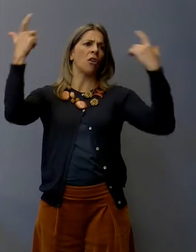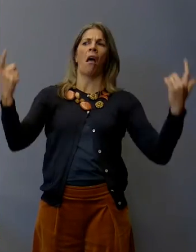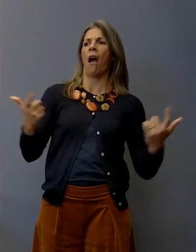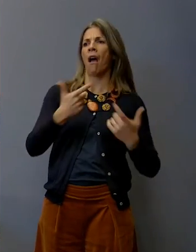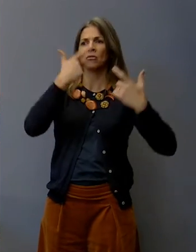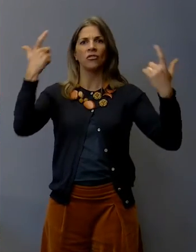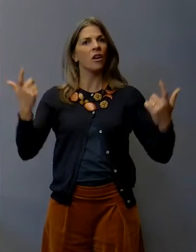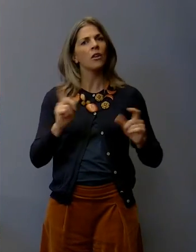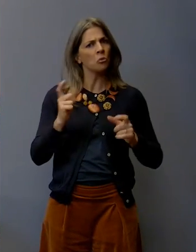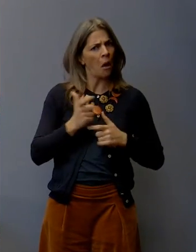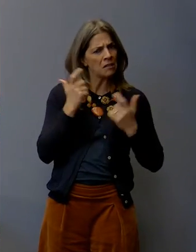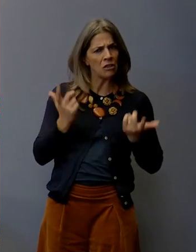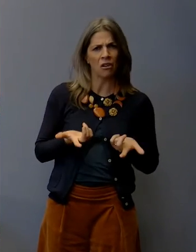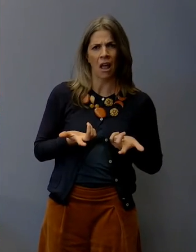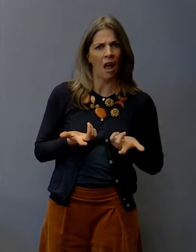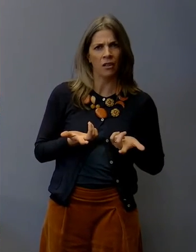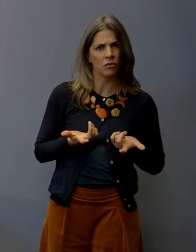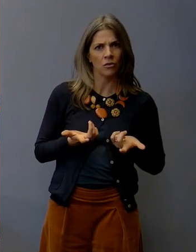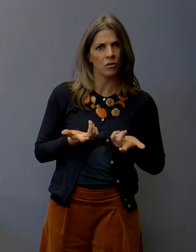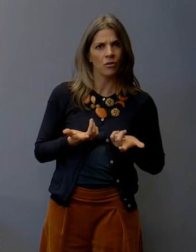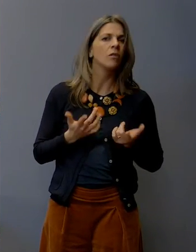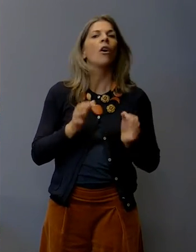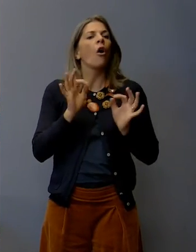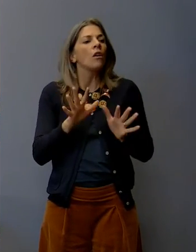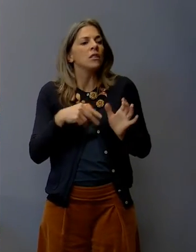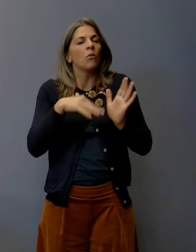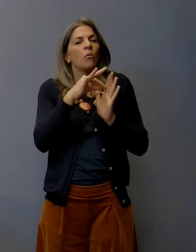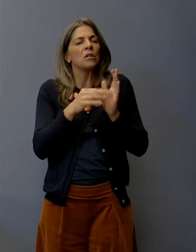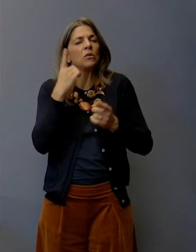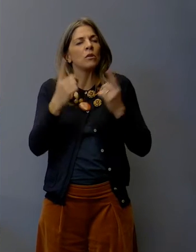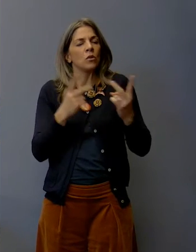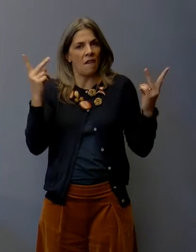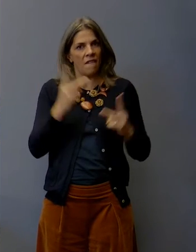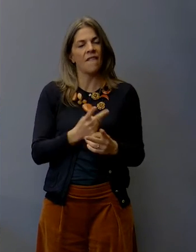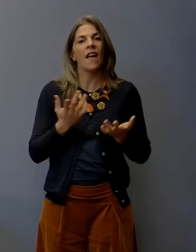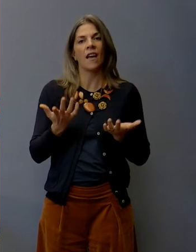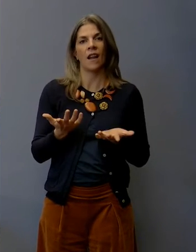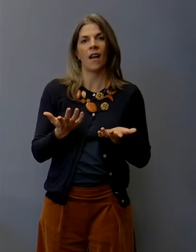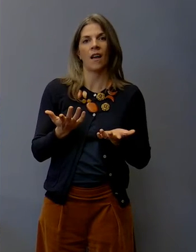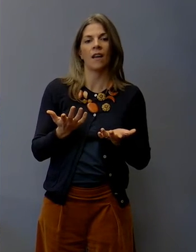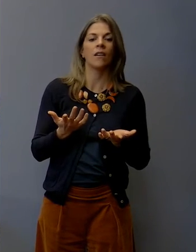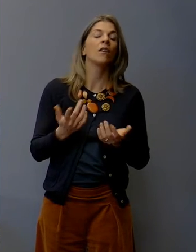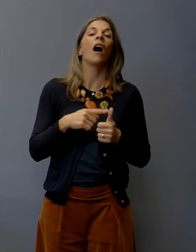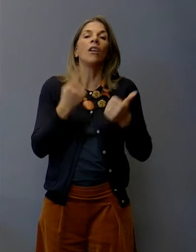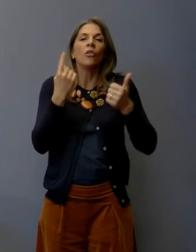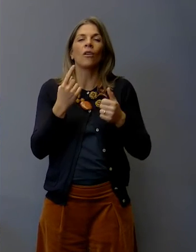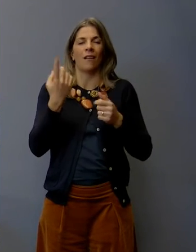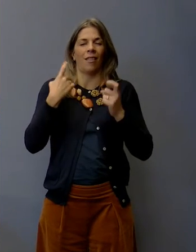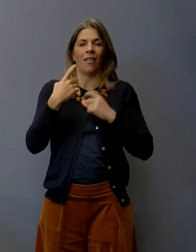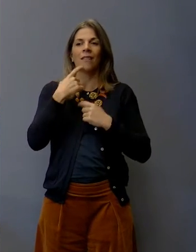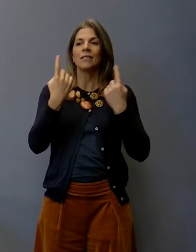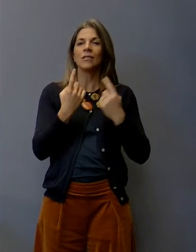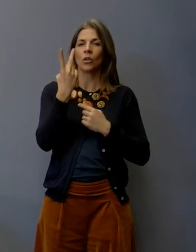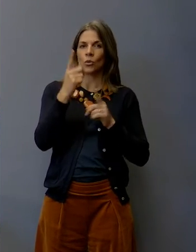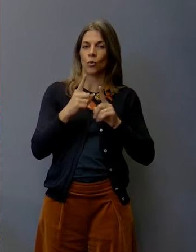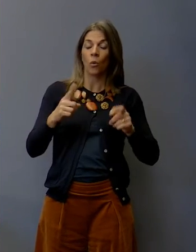insieme al bilancio e sono i dati che in qualche modo ripeto allora i casi sono due o non si è capaci in qualche modo a